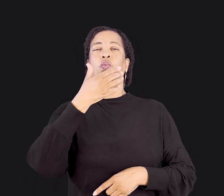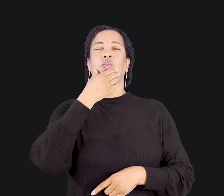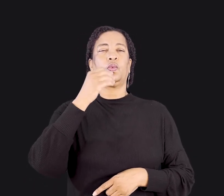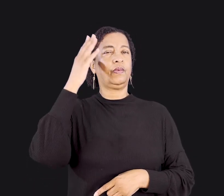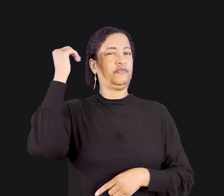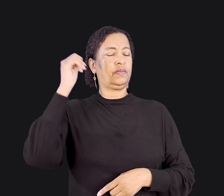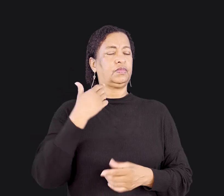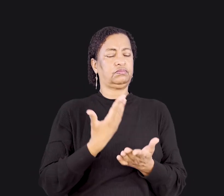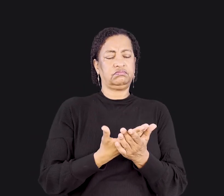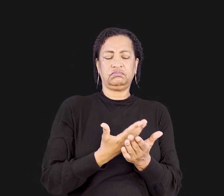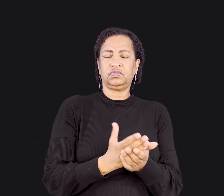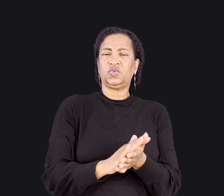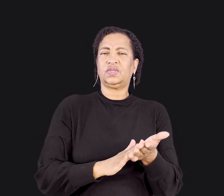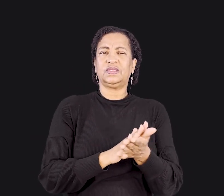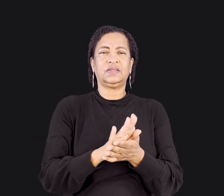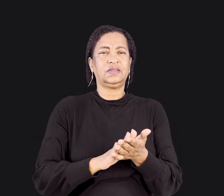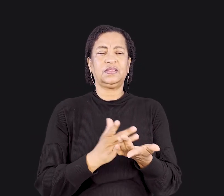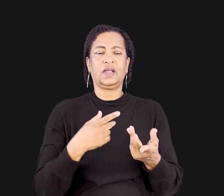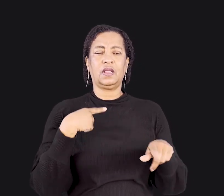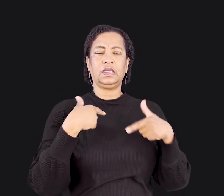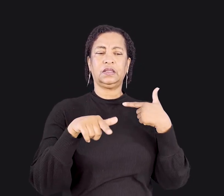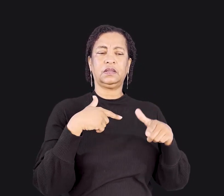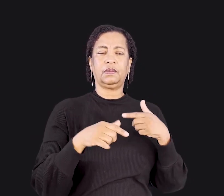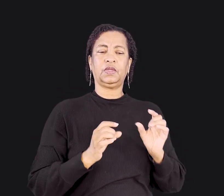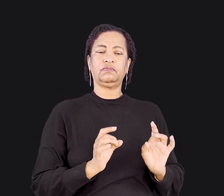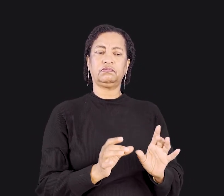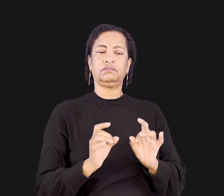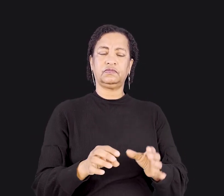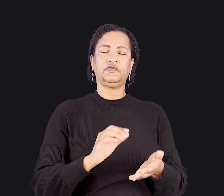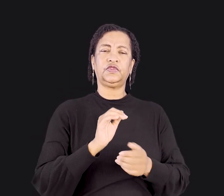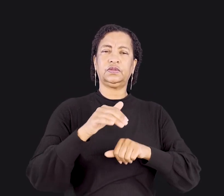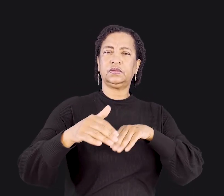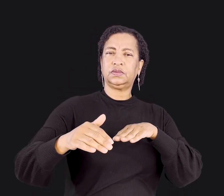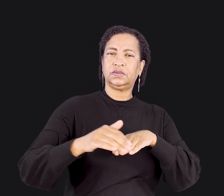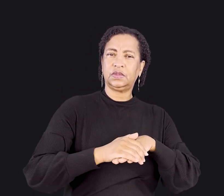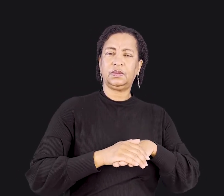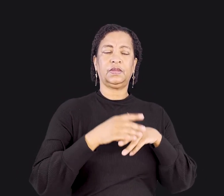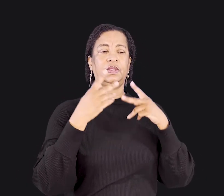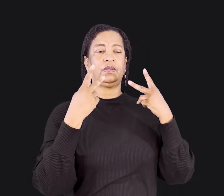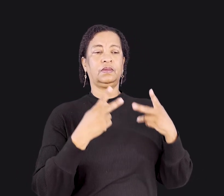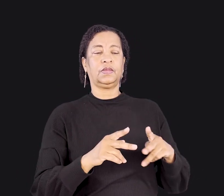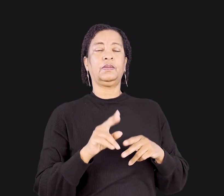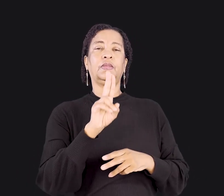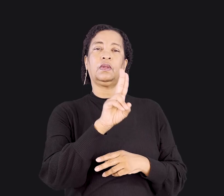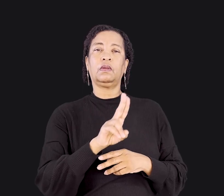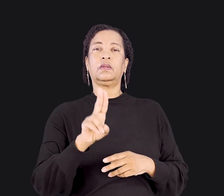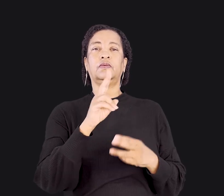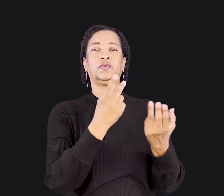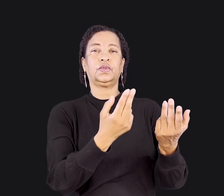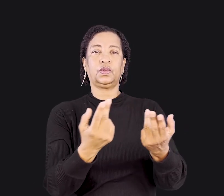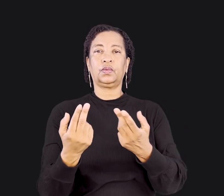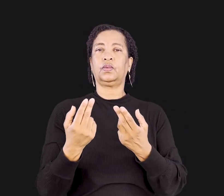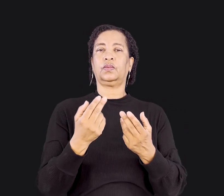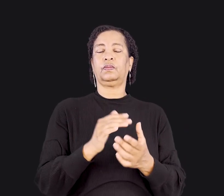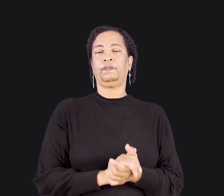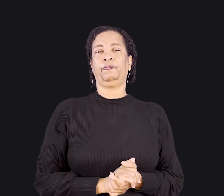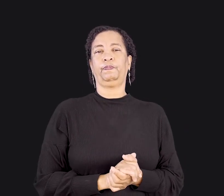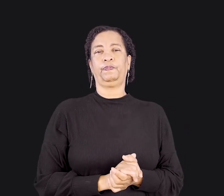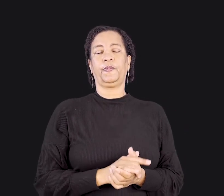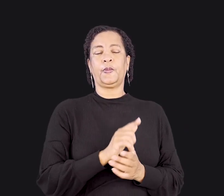tinha nenhum estudo e que trabalhava como vendedor de sapatos para pregar na mesma Universidade de Oxford. Sua